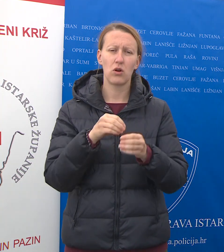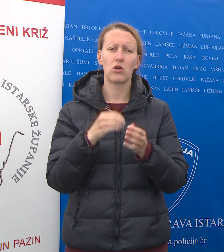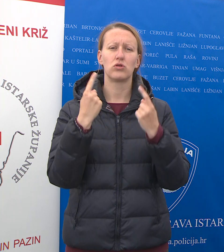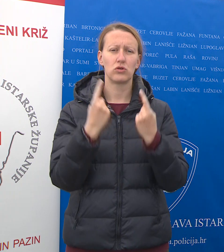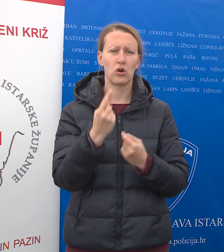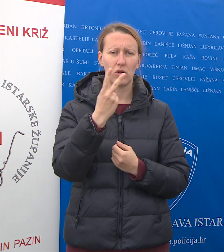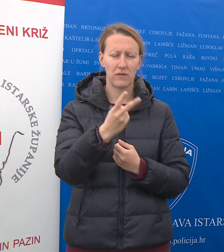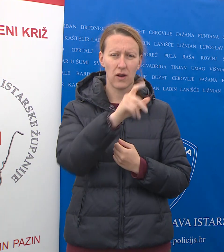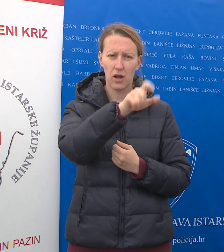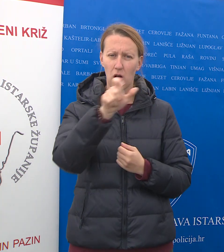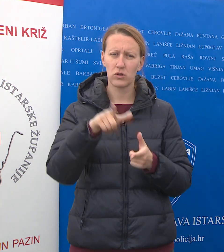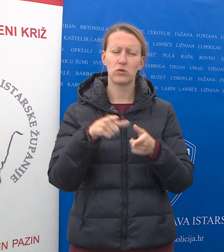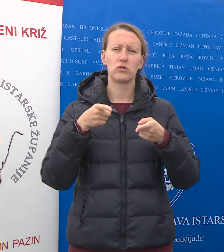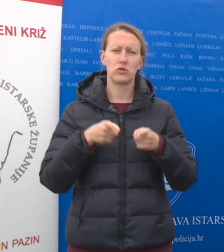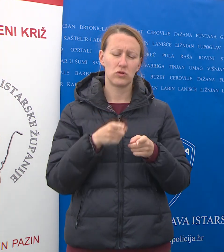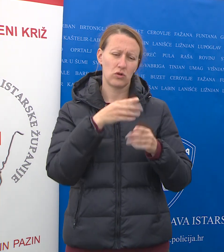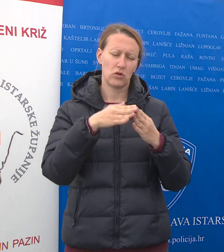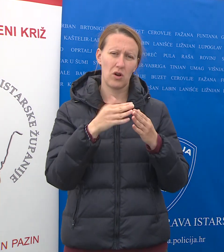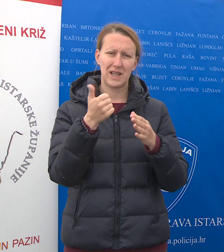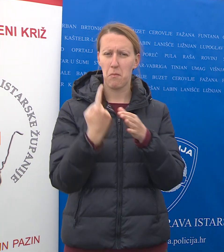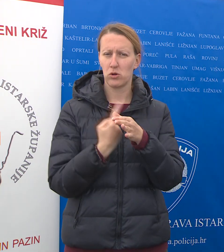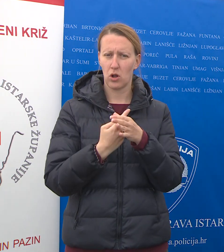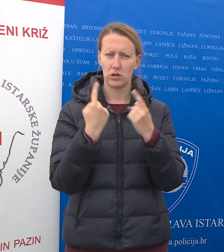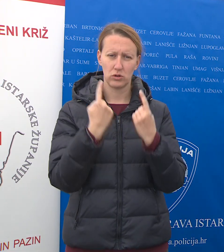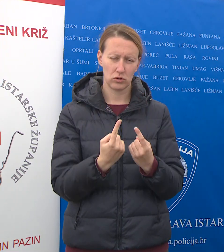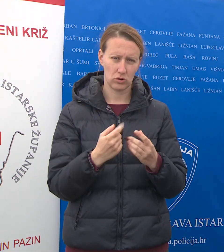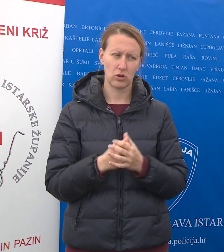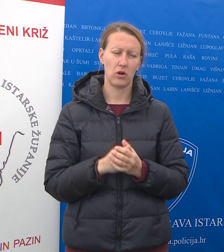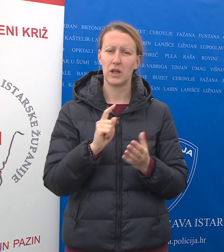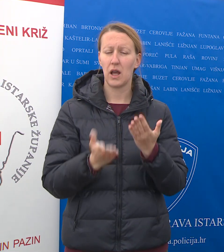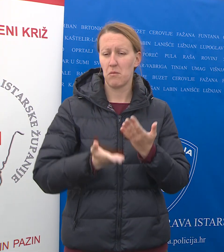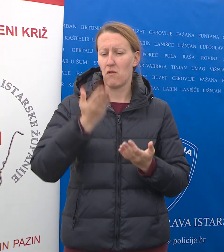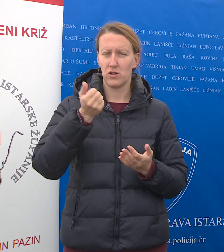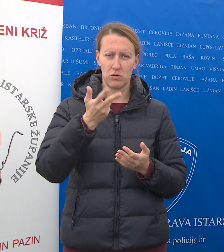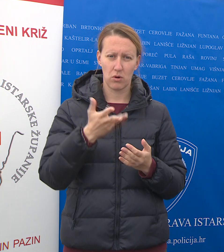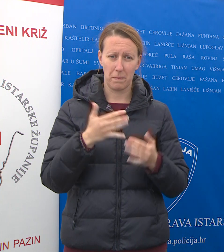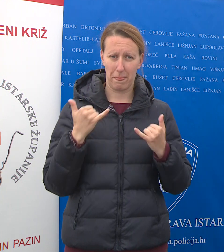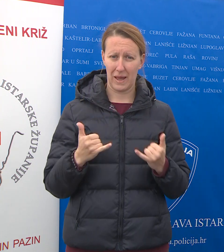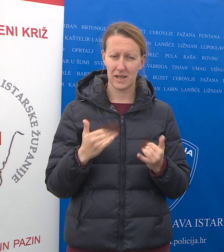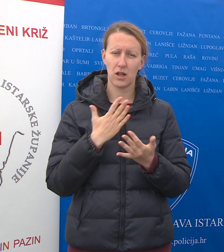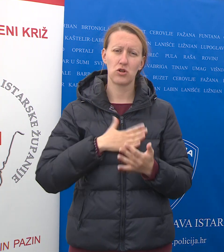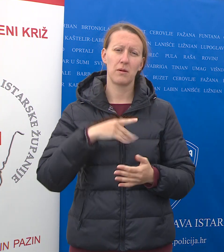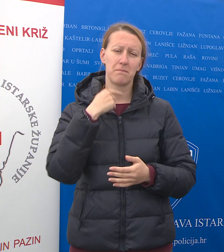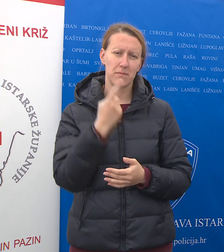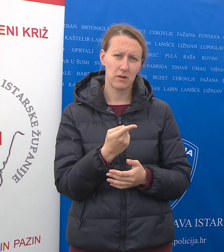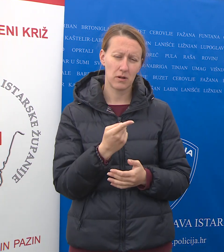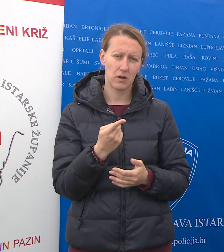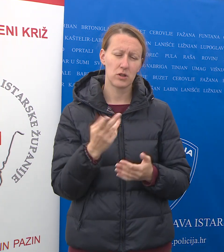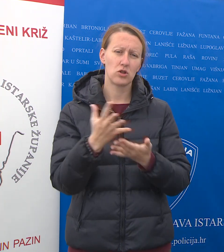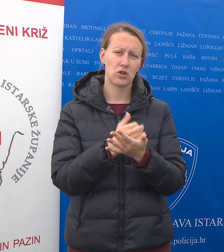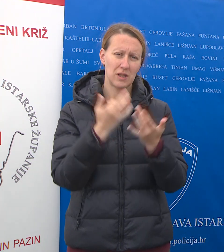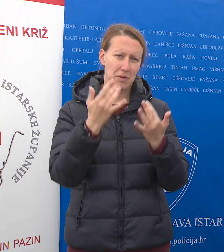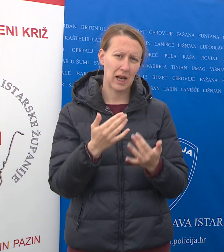dva zdravstvena djelatnika u samoizolaciji, nije došlo do povećanja. U ovom trenutku bi iskoristila priliku